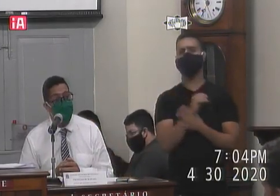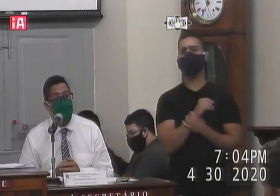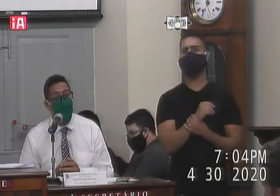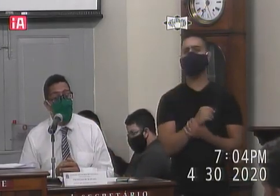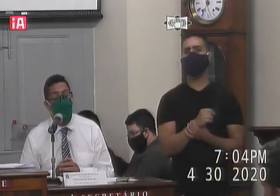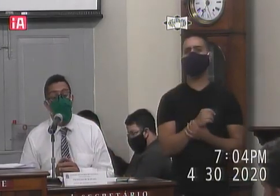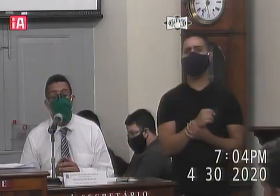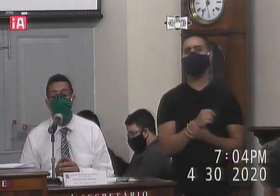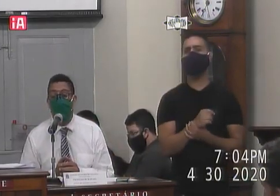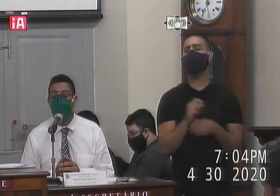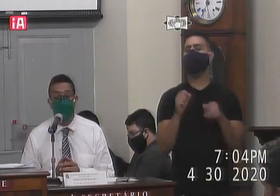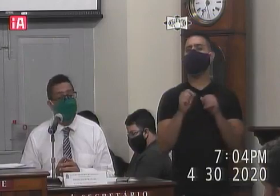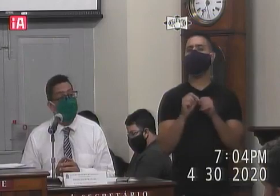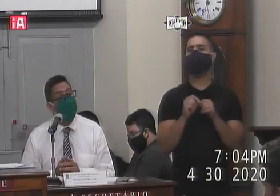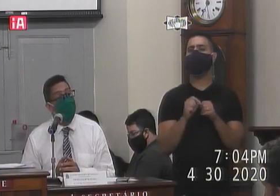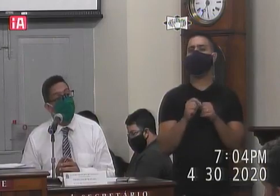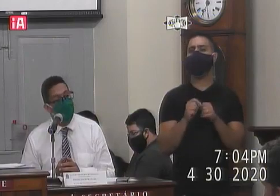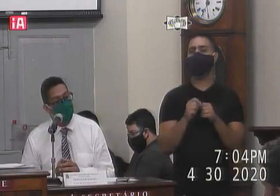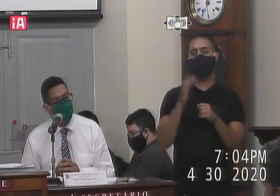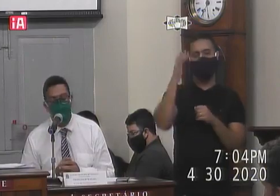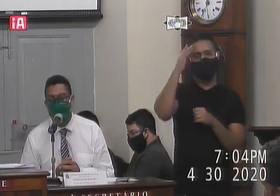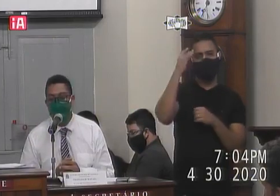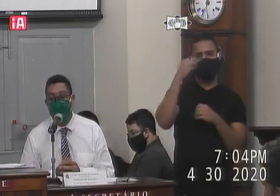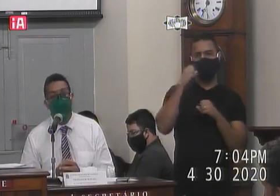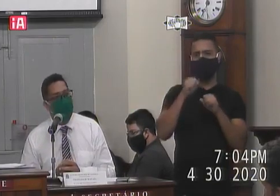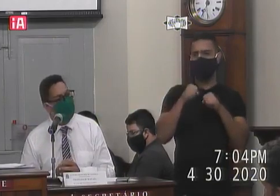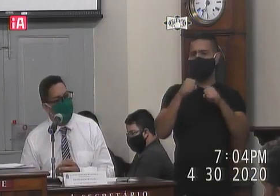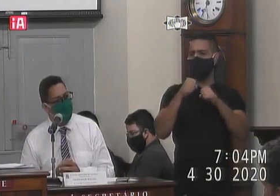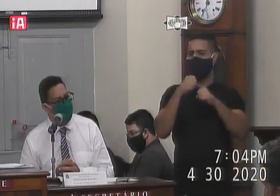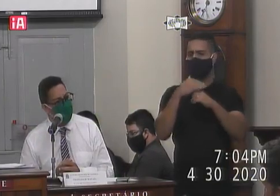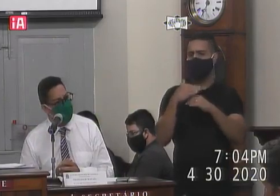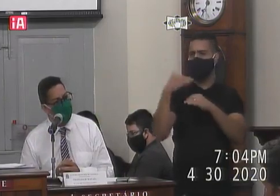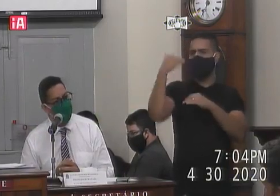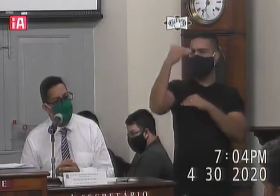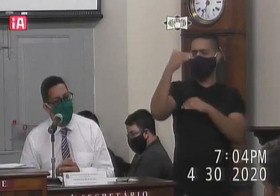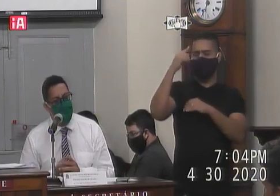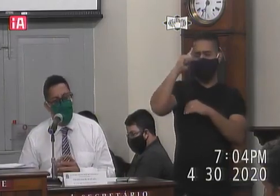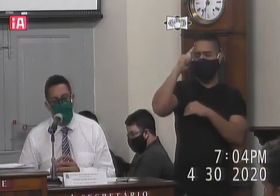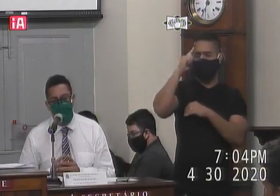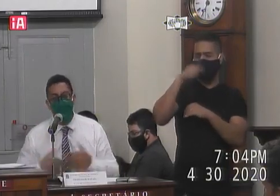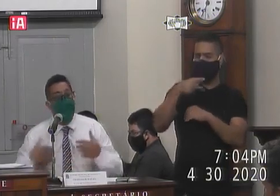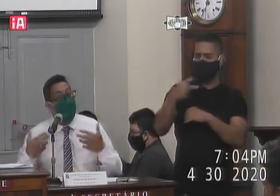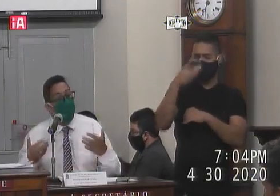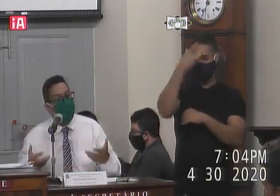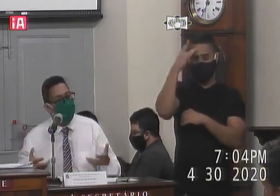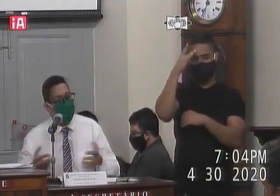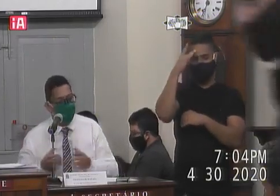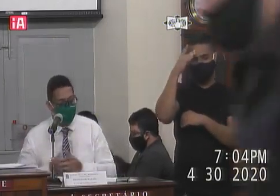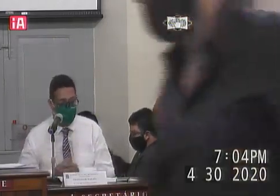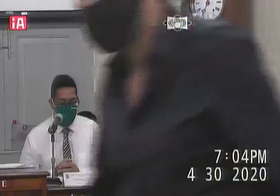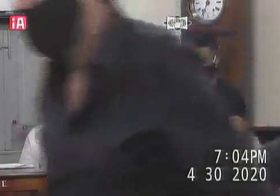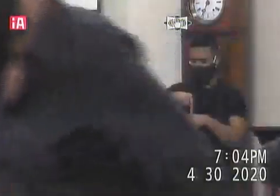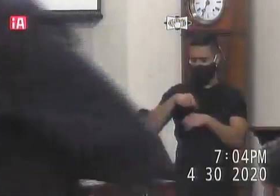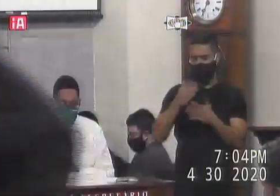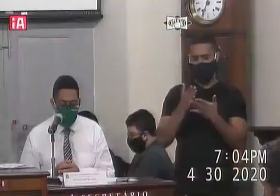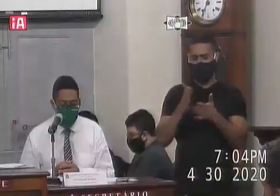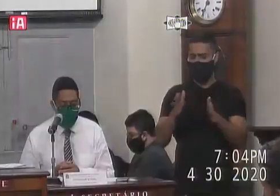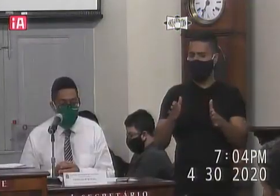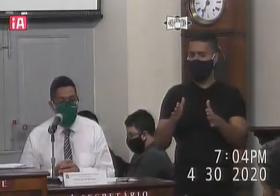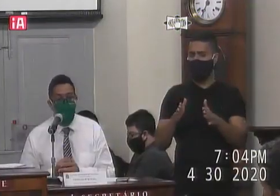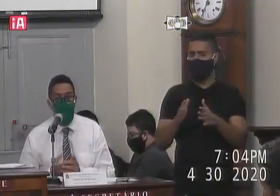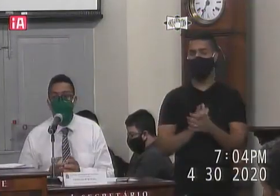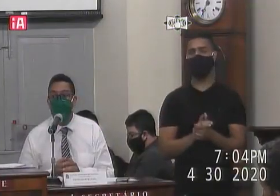Michele, que colocam o poder acima de tudo, sem pensar no próximo. Isso aqui passa. Eu